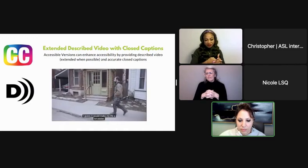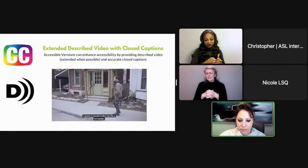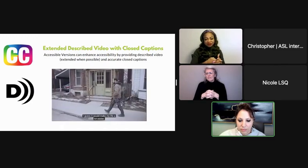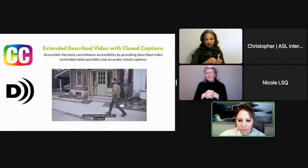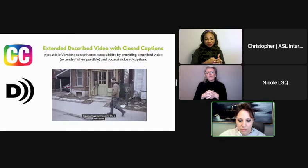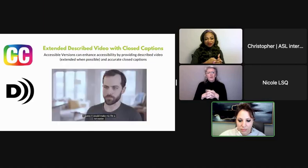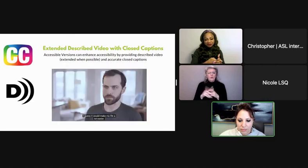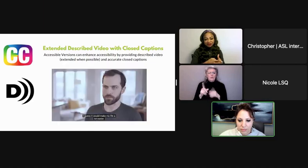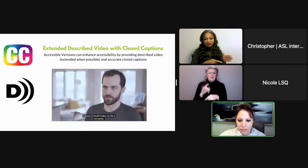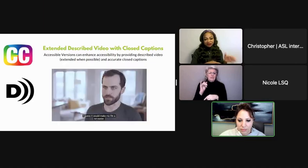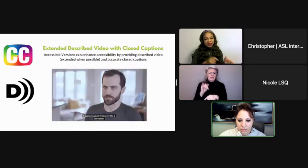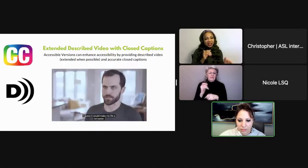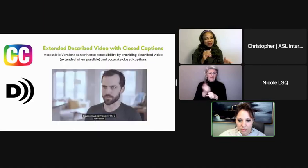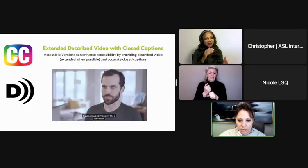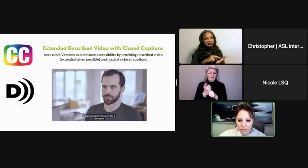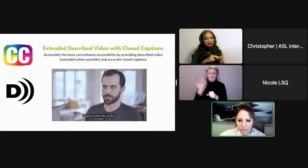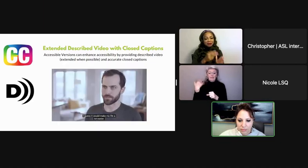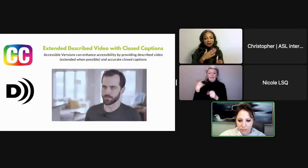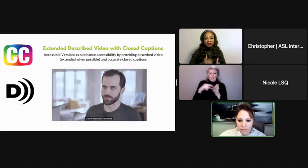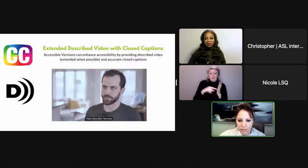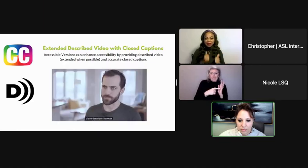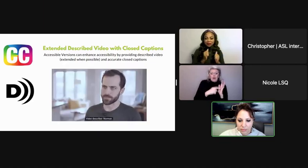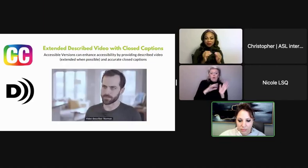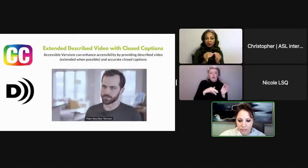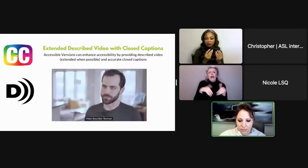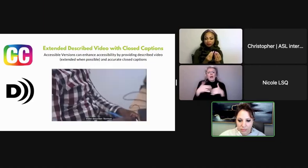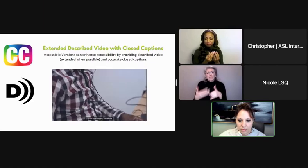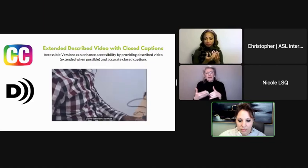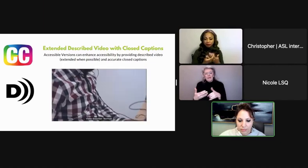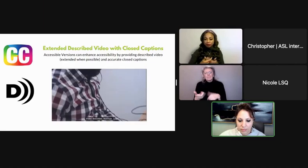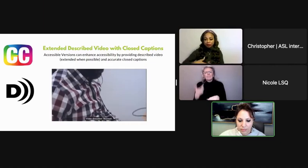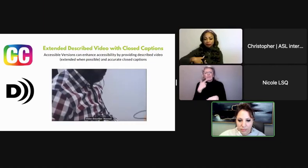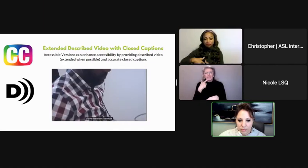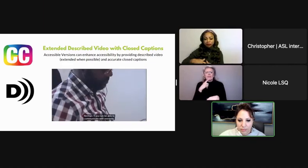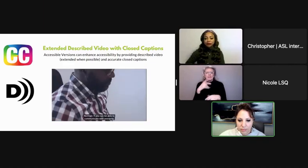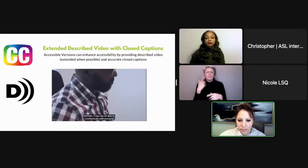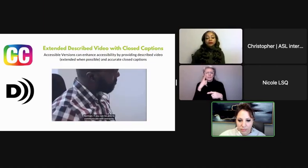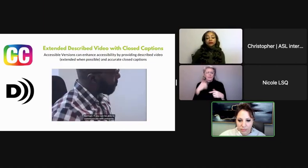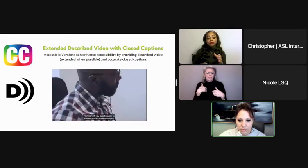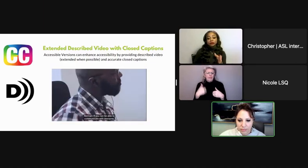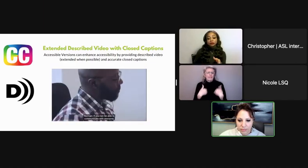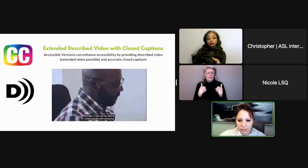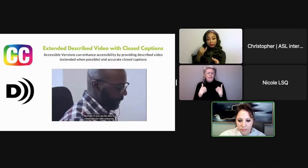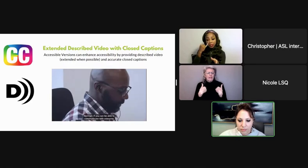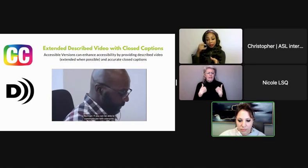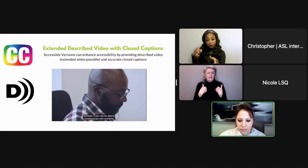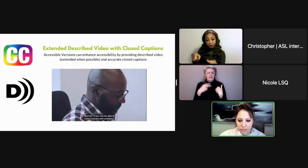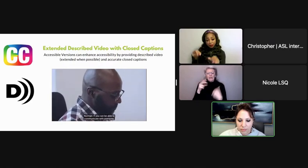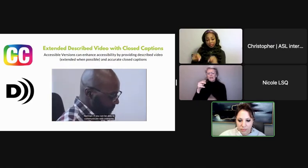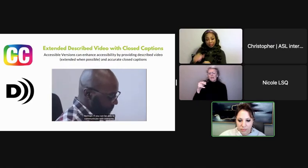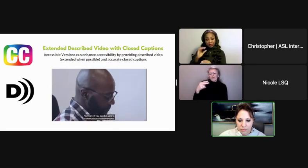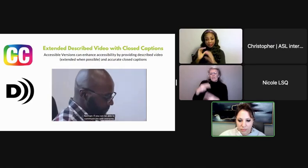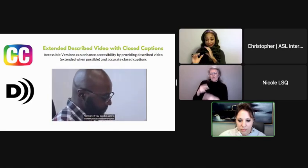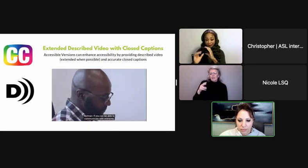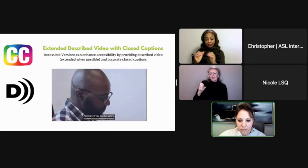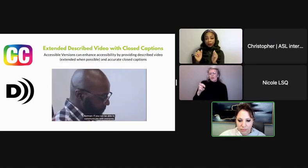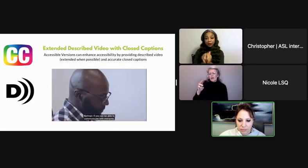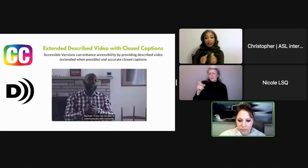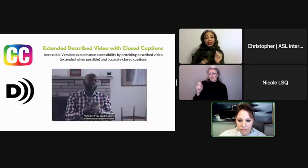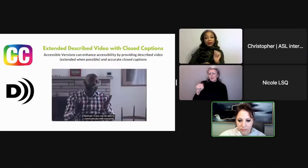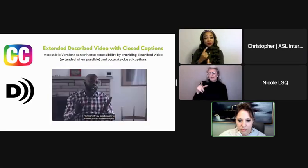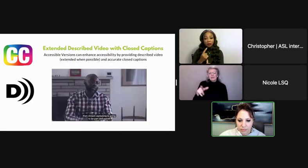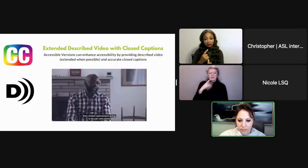Si ça avait été fait au départ plutôt qu'après, ça aurait facilité ma vie. C'est Norman qui parle, si vous êtes en mesure